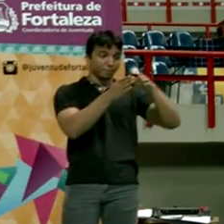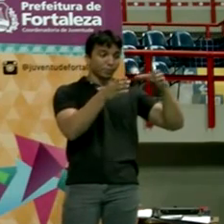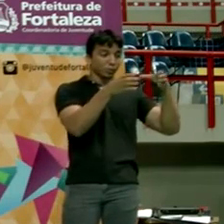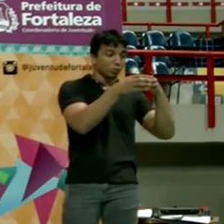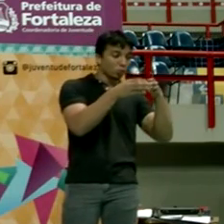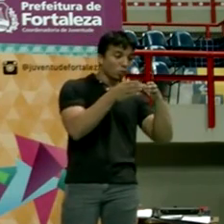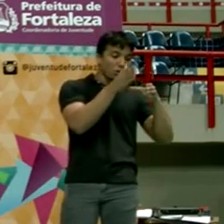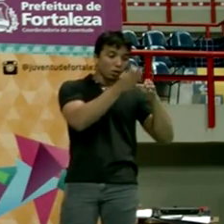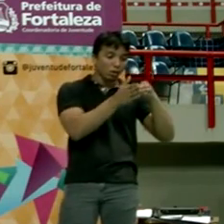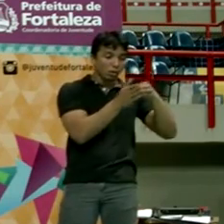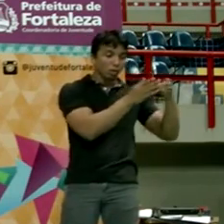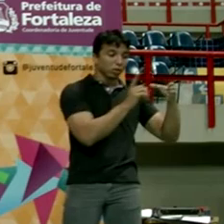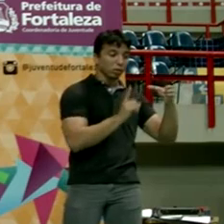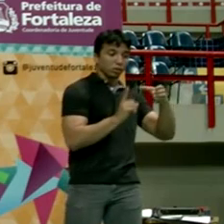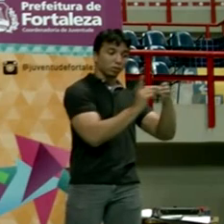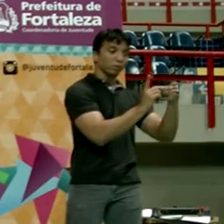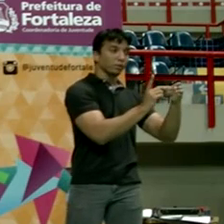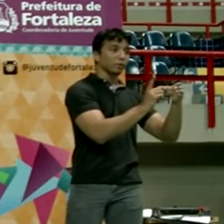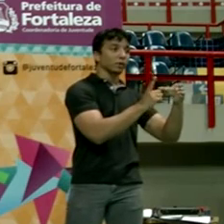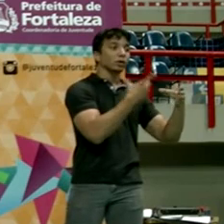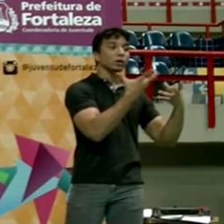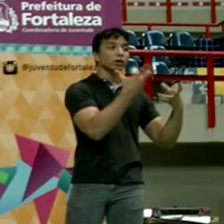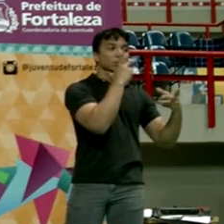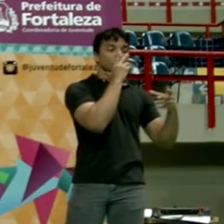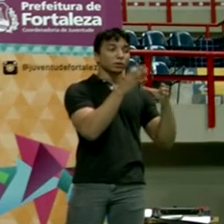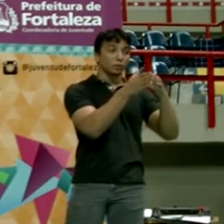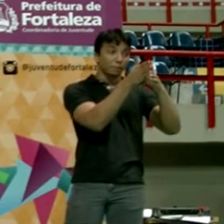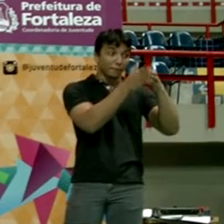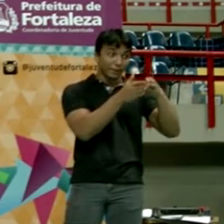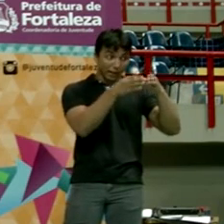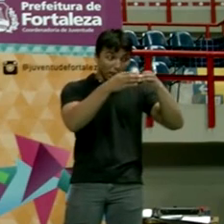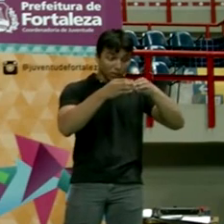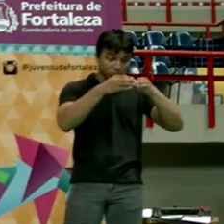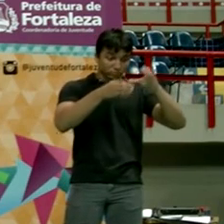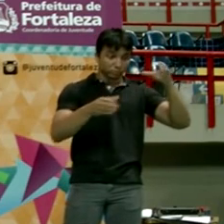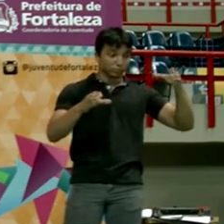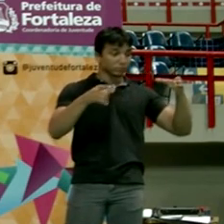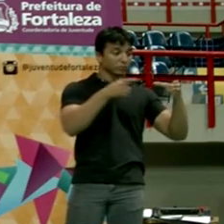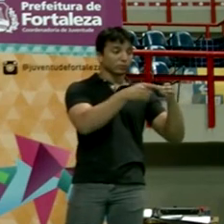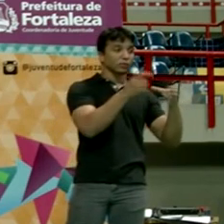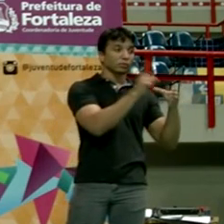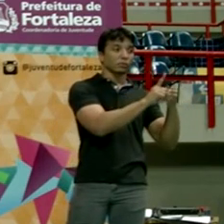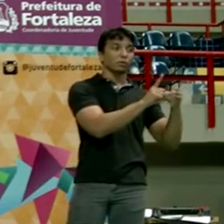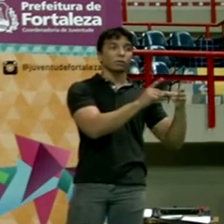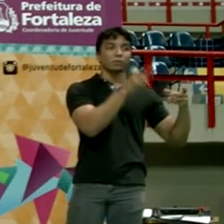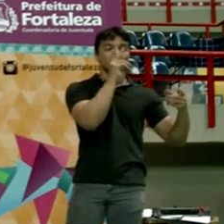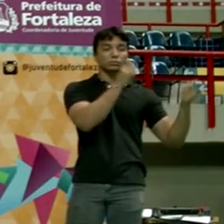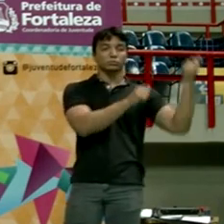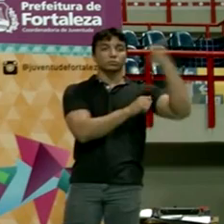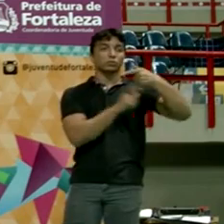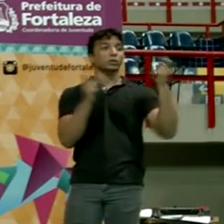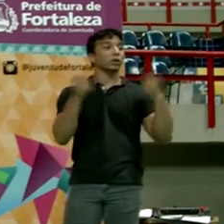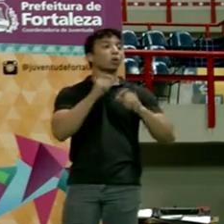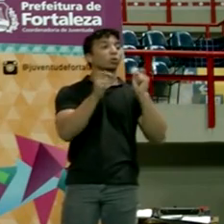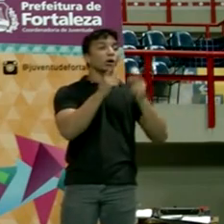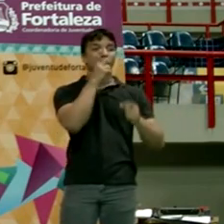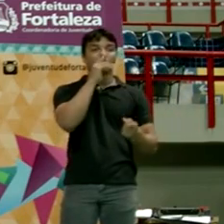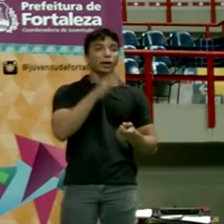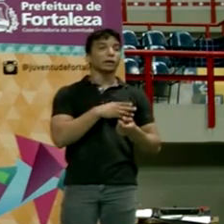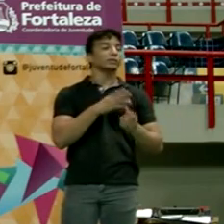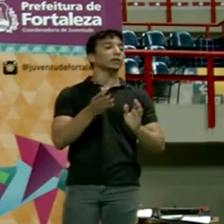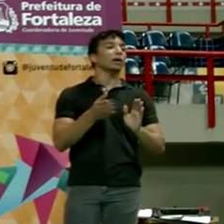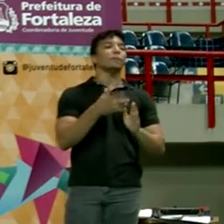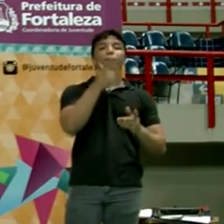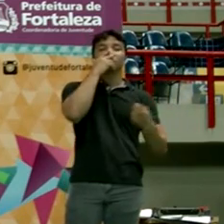dos Deputados decidir, metade mais um, maioria absoluta, pode abrir um processo